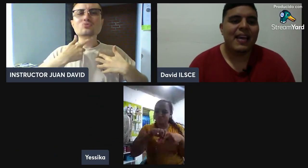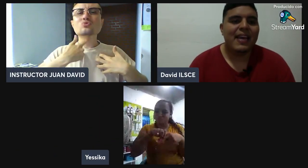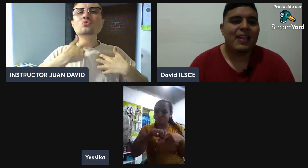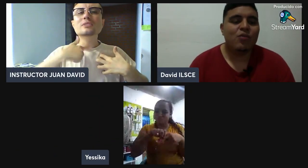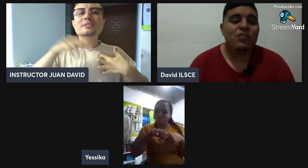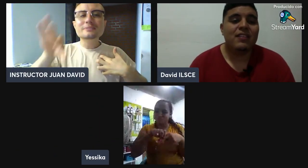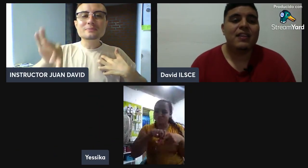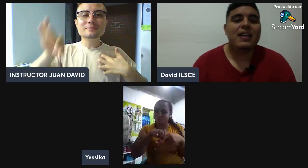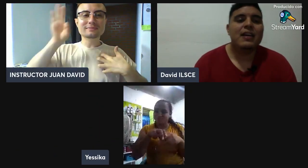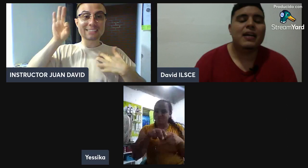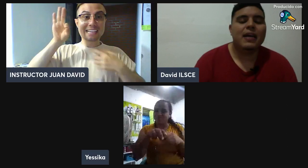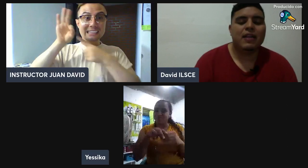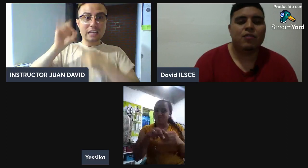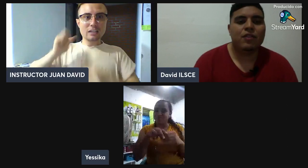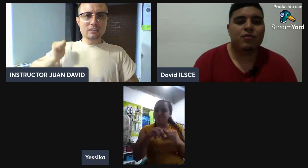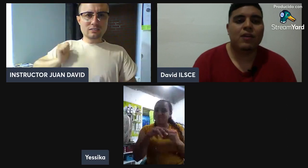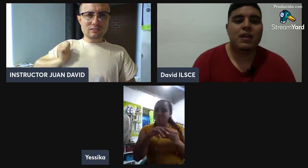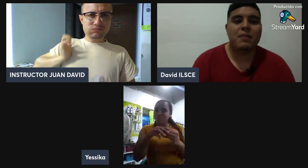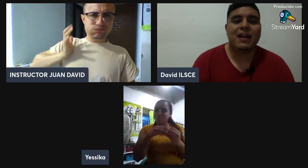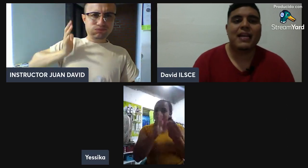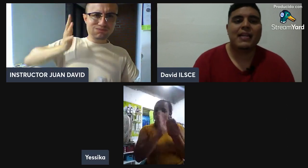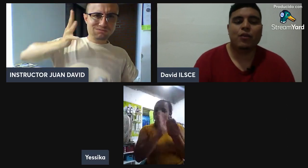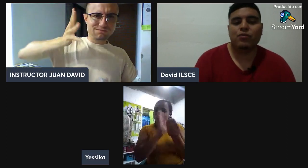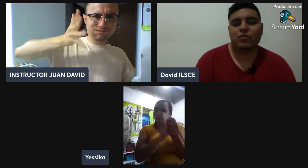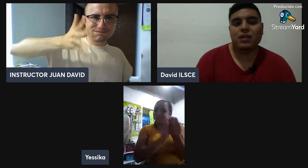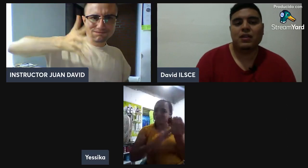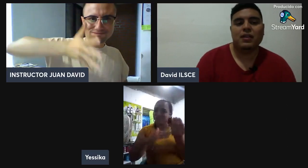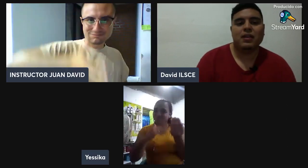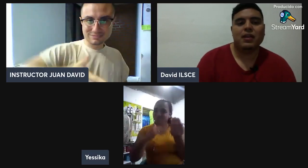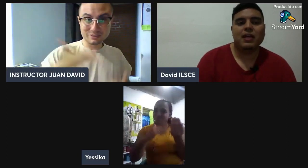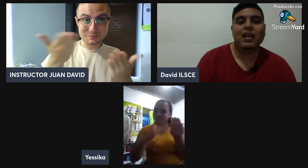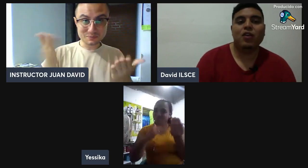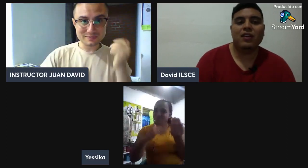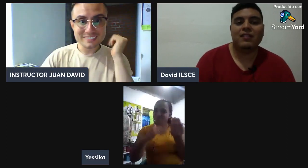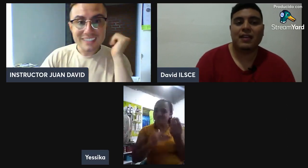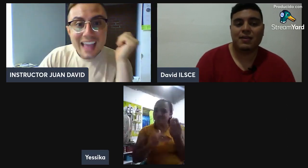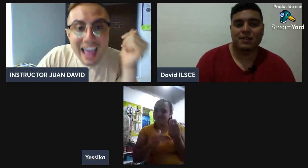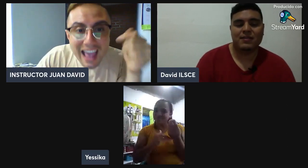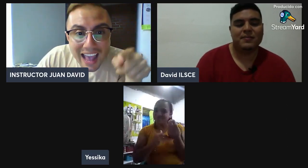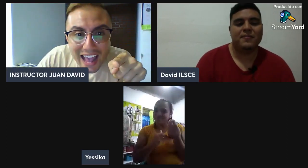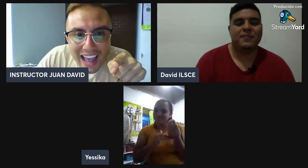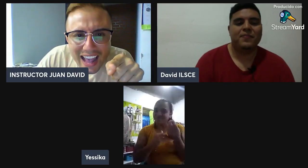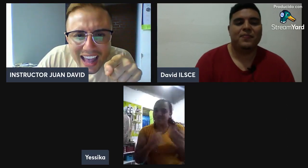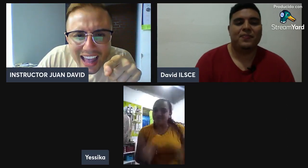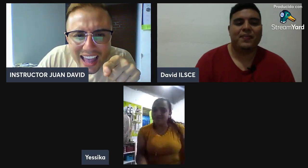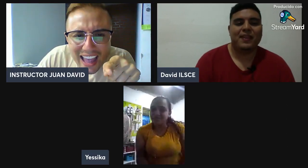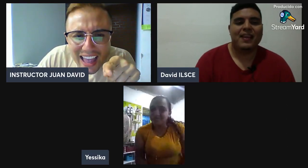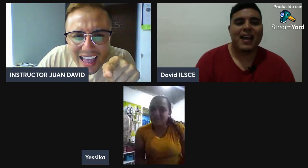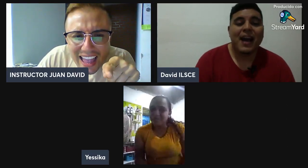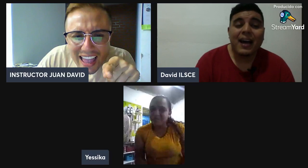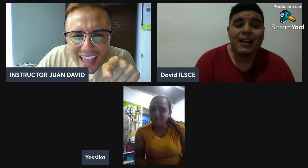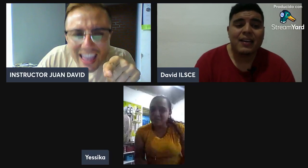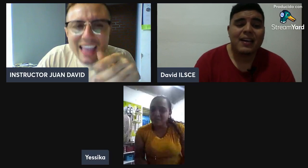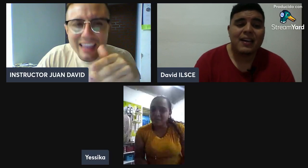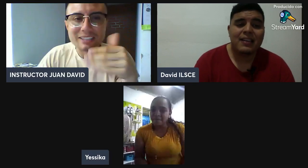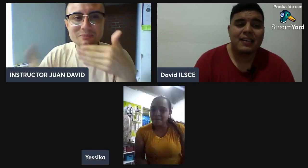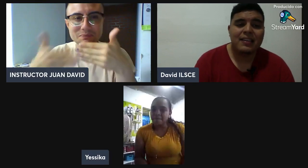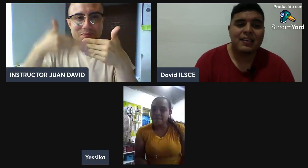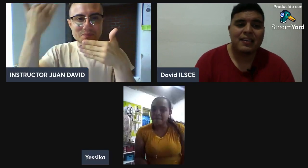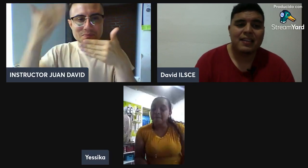Tú, Jessica, escoges un animal que te Tú, guste Jessica, y lo escoges describes. un animal que te guste Ah, ahí.